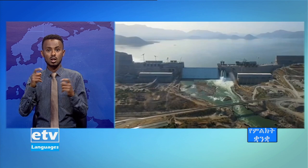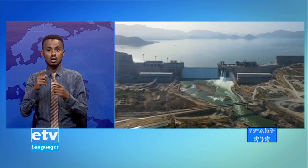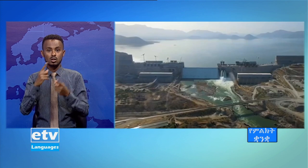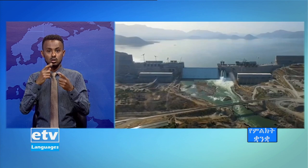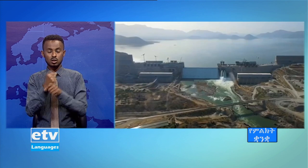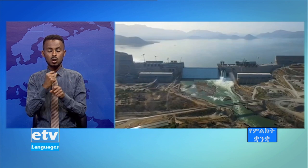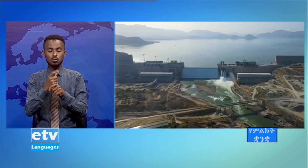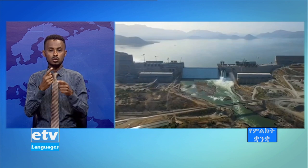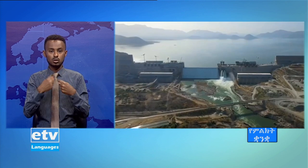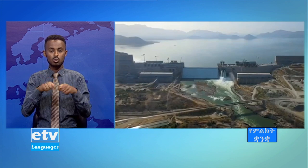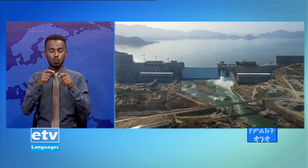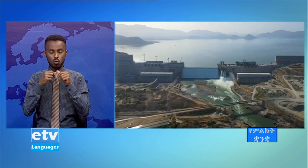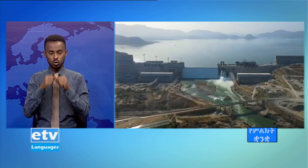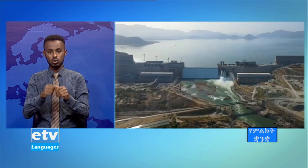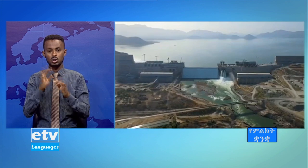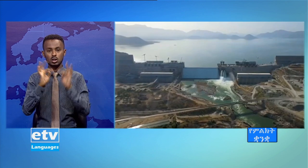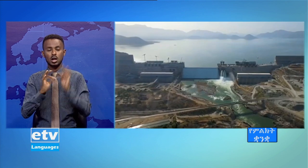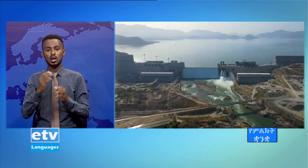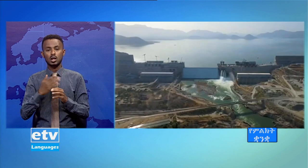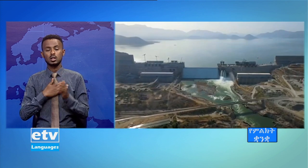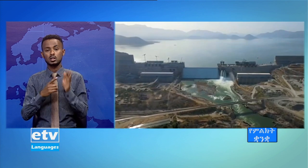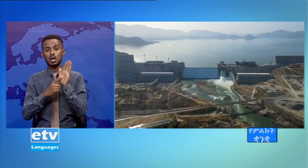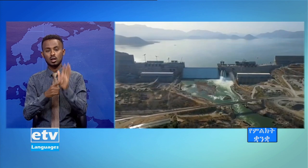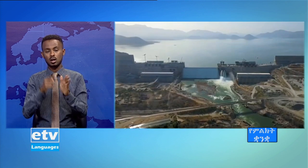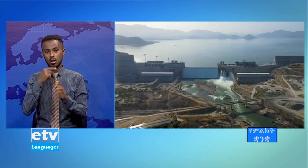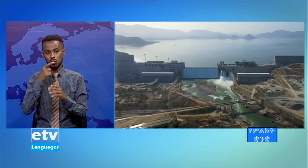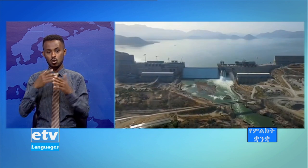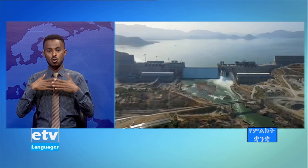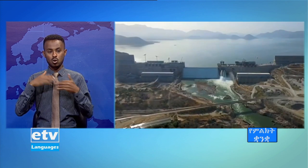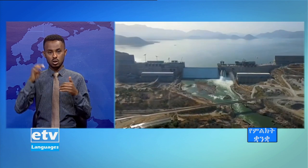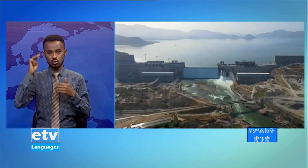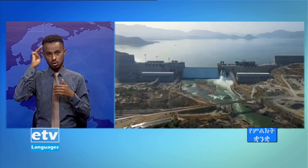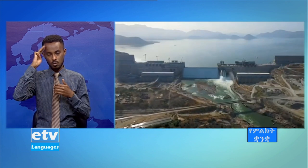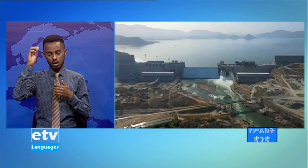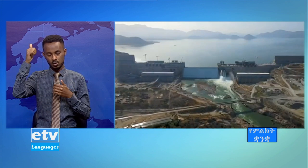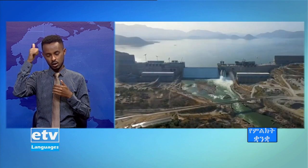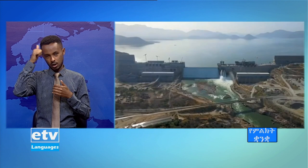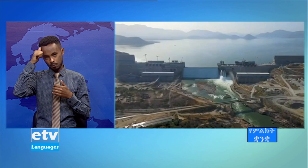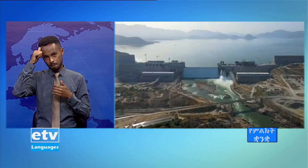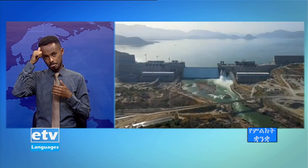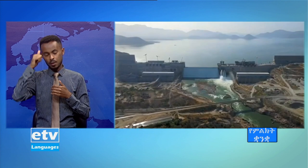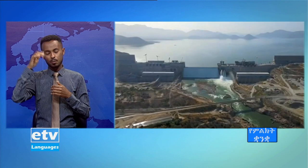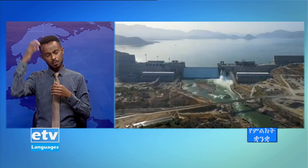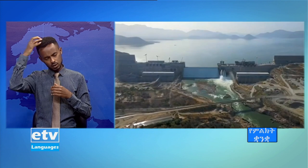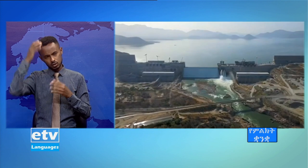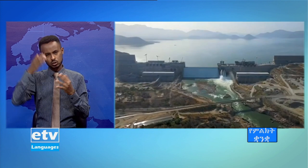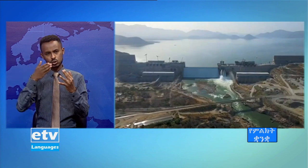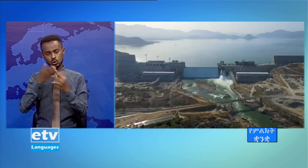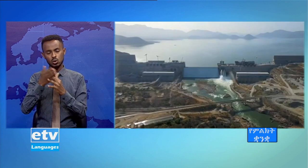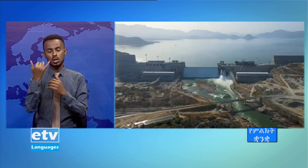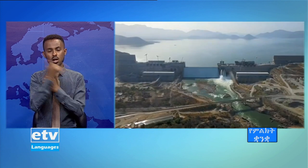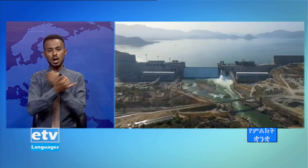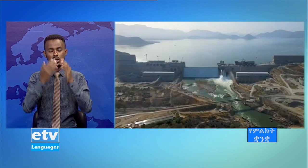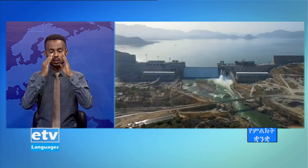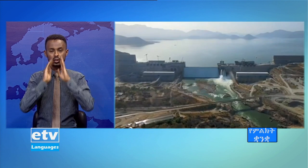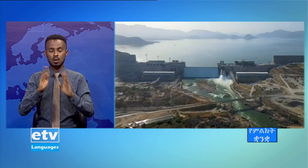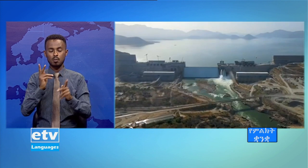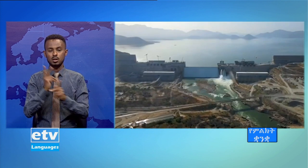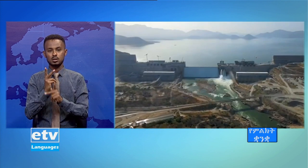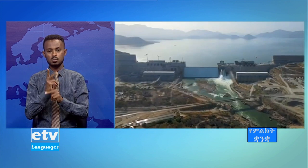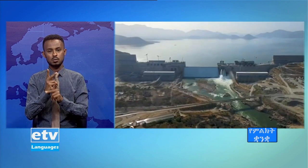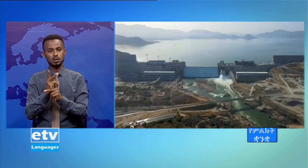ሲጥር መቆየቱን ታሪካችን ያሳያል የሚለው ወጣት ሱሌማን አብደላ በመንግስት በኩል የሀገርን ሰላም